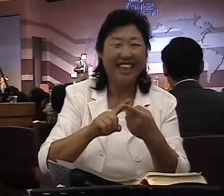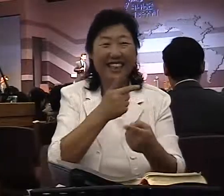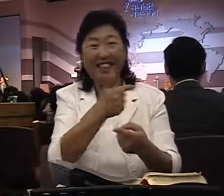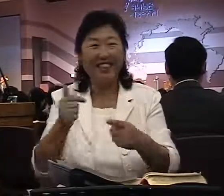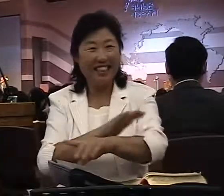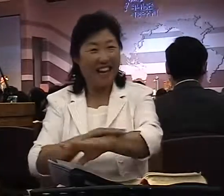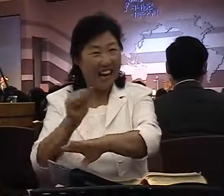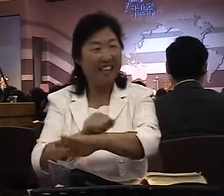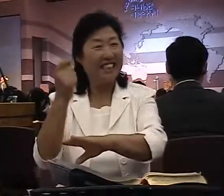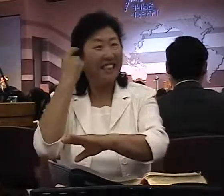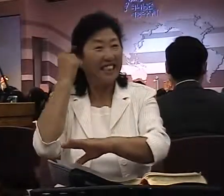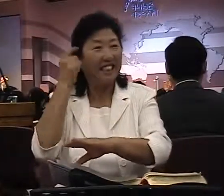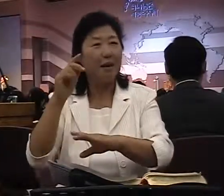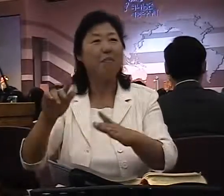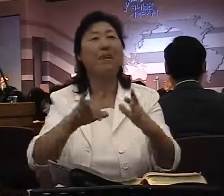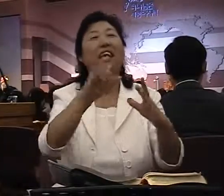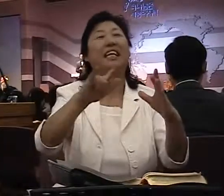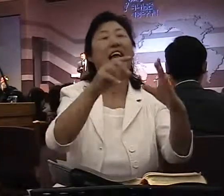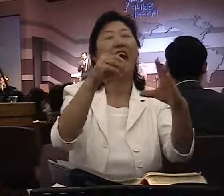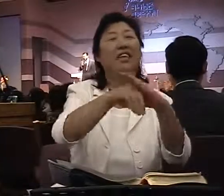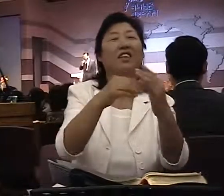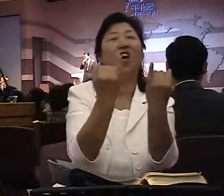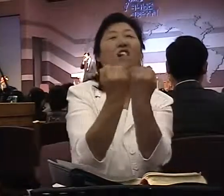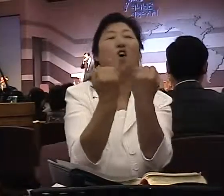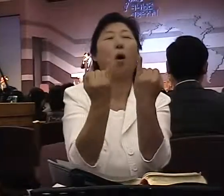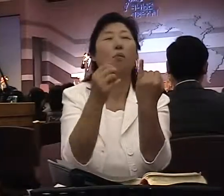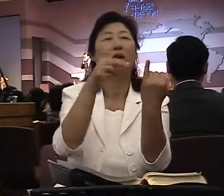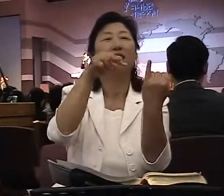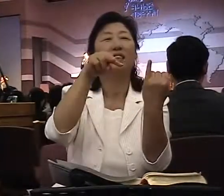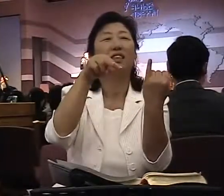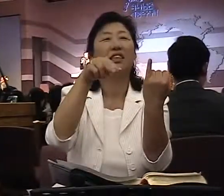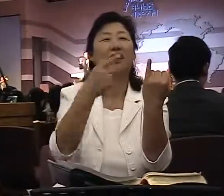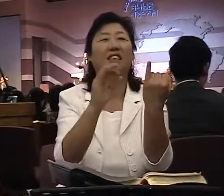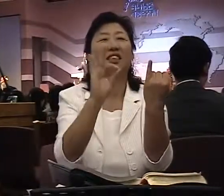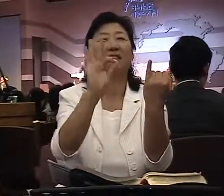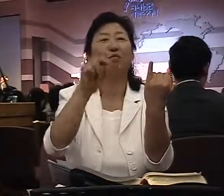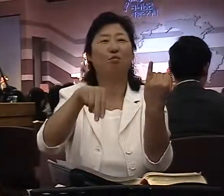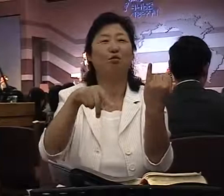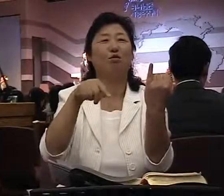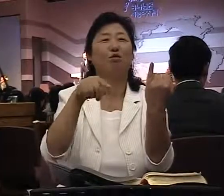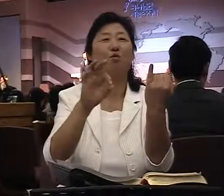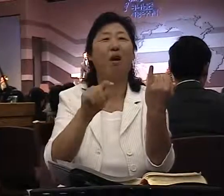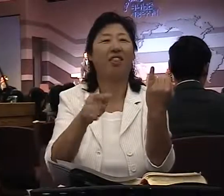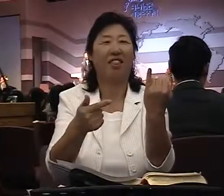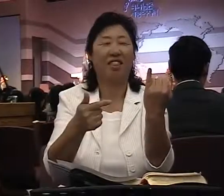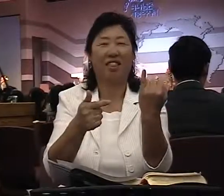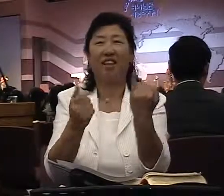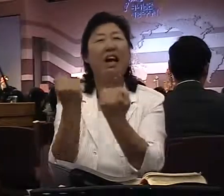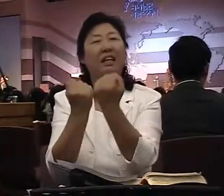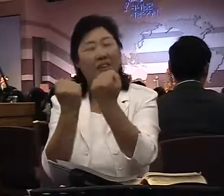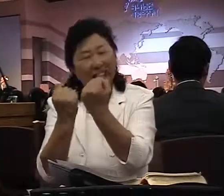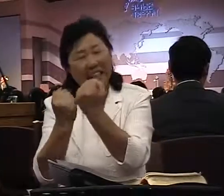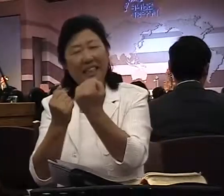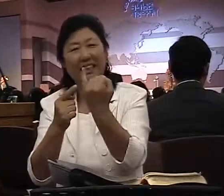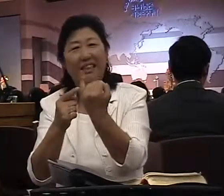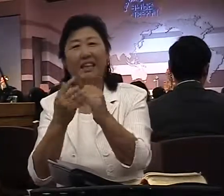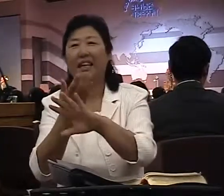여러분, 생명에 관한 것은요, 듣든 안 듣든 얘기해요. 그래서 전도도 그래서 해야 되는 거예요. 듣든 안